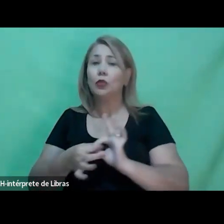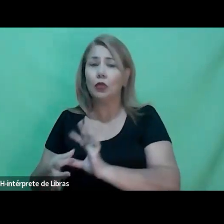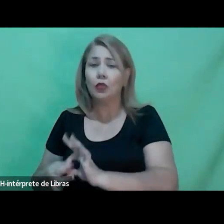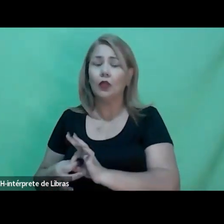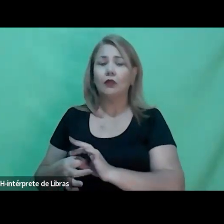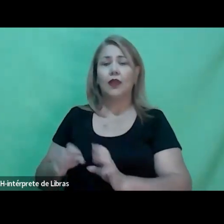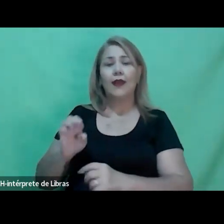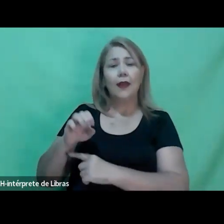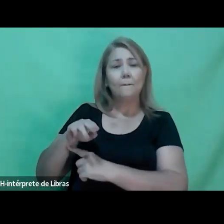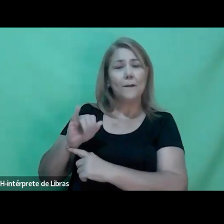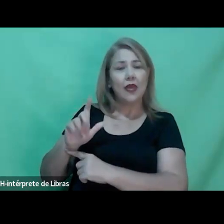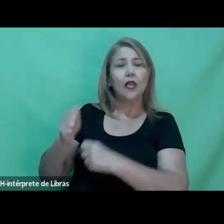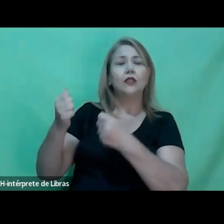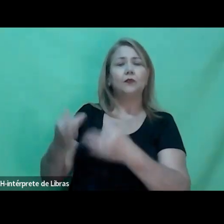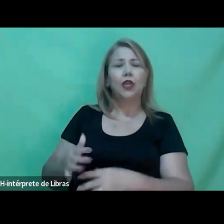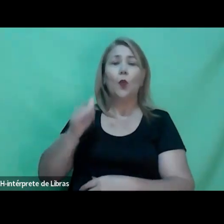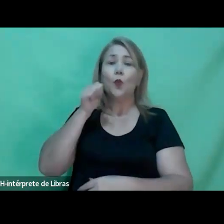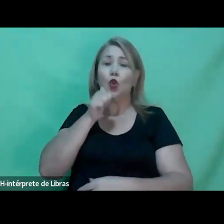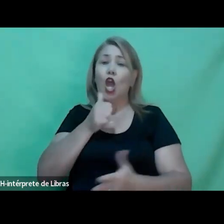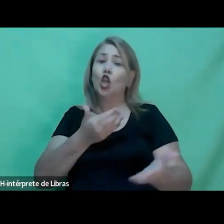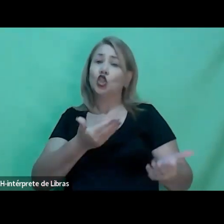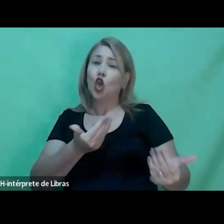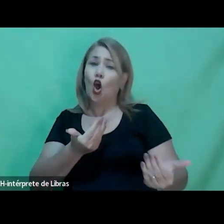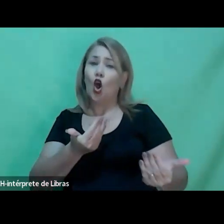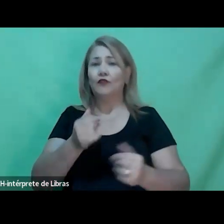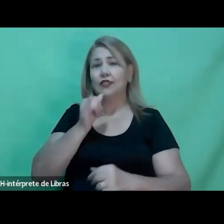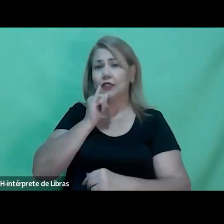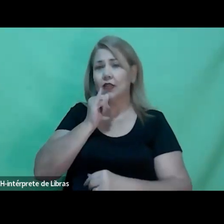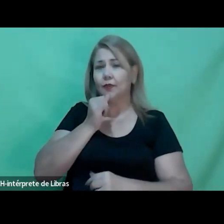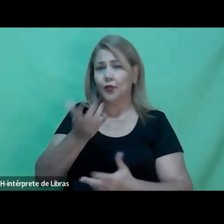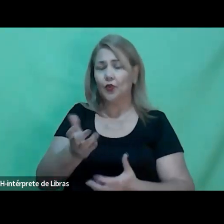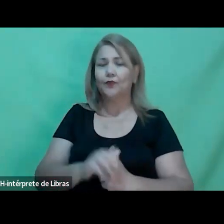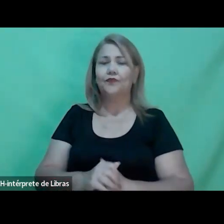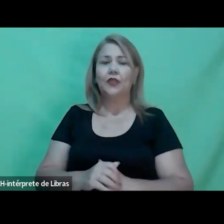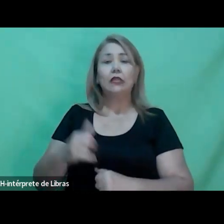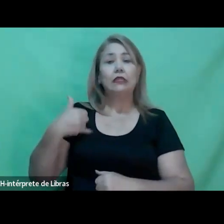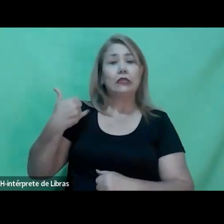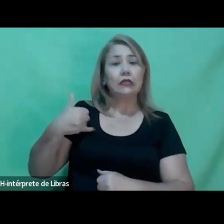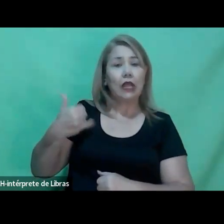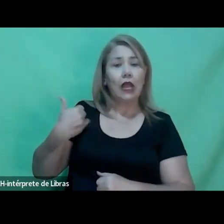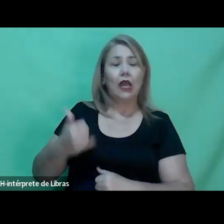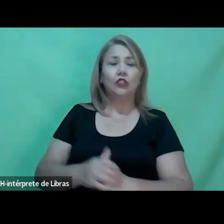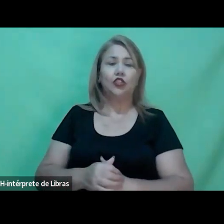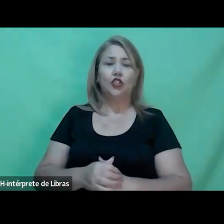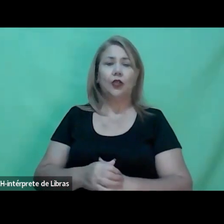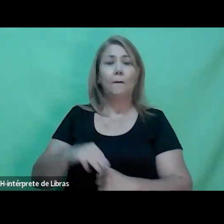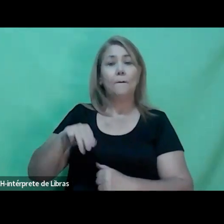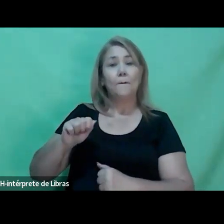contexto es una mujer joven la edad